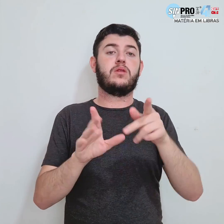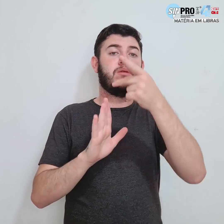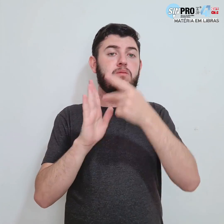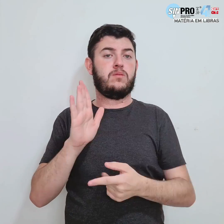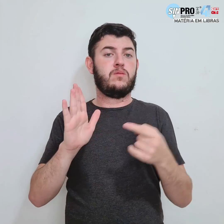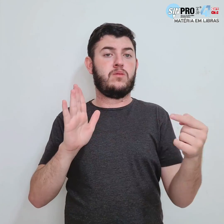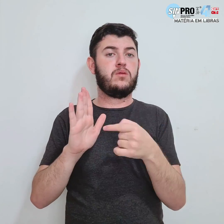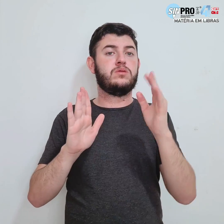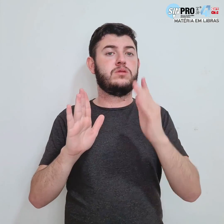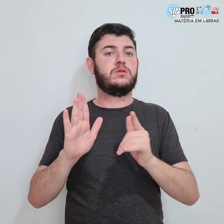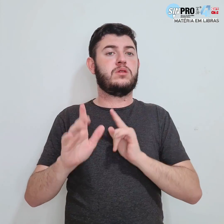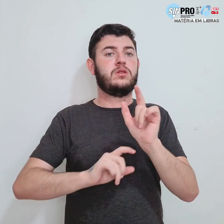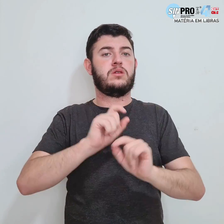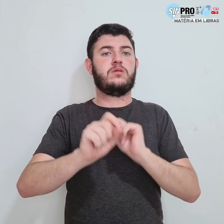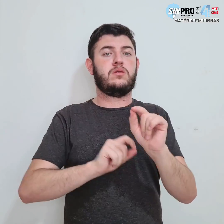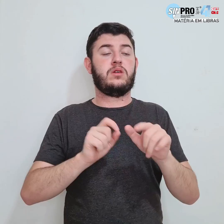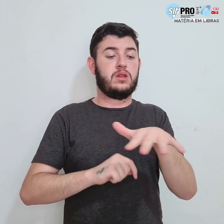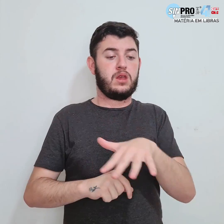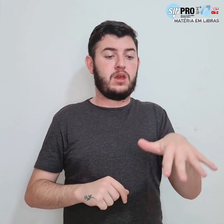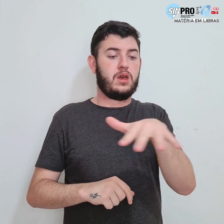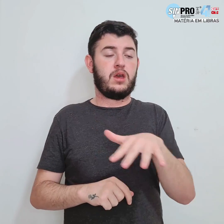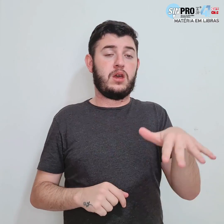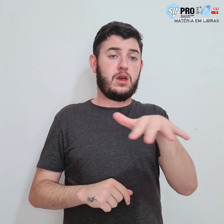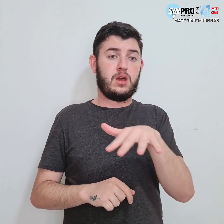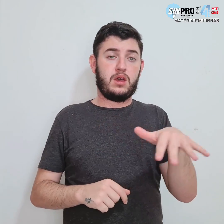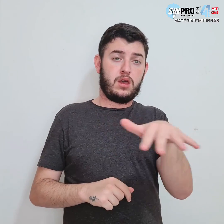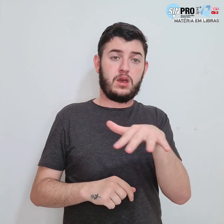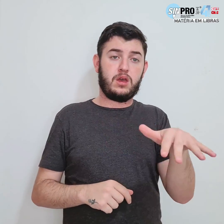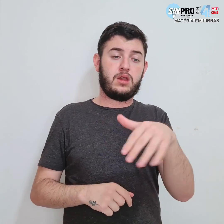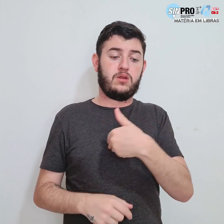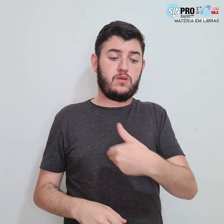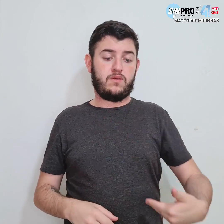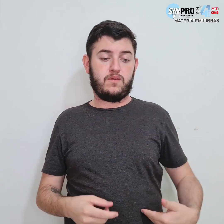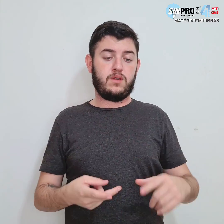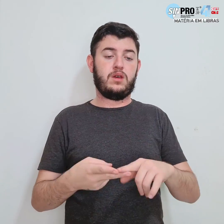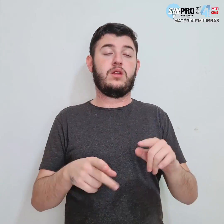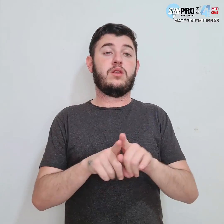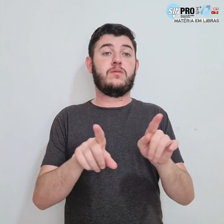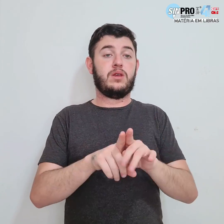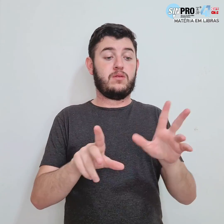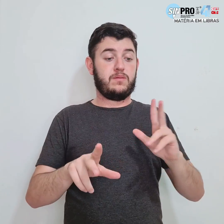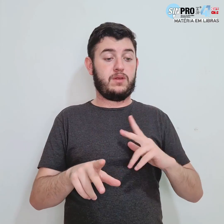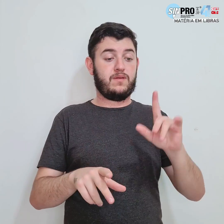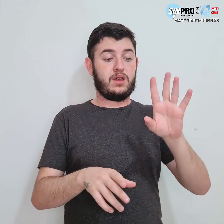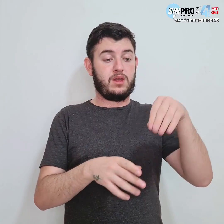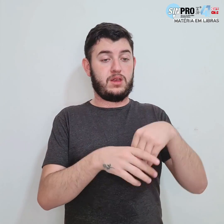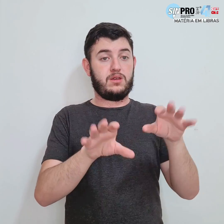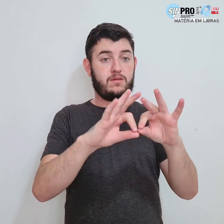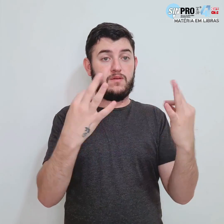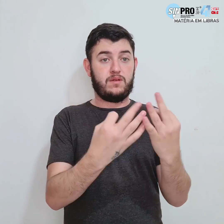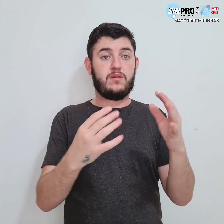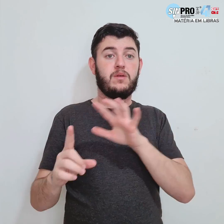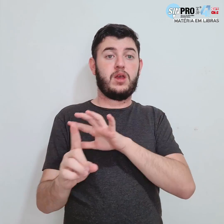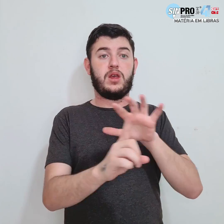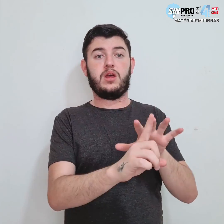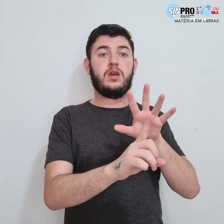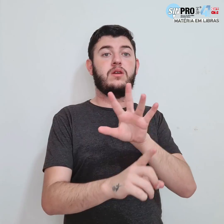o homeschooling tensiona os limites do âmbito público, o Estado, e do âmbito privado, a família, e coloca em pauta o